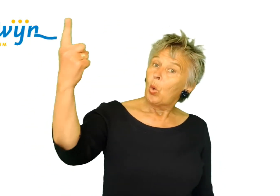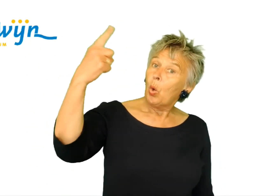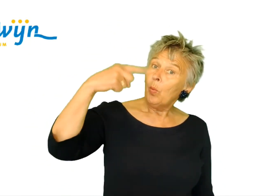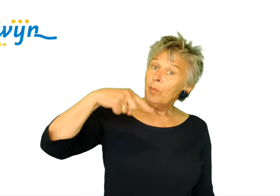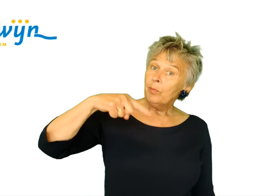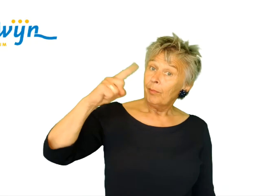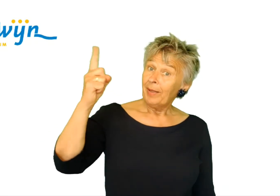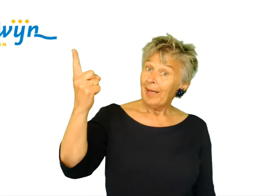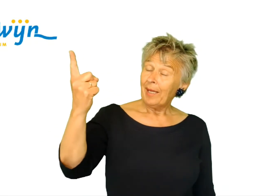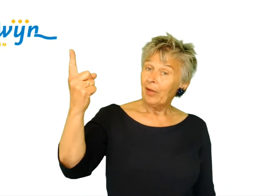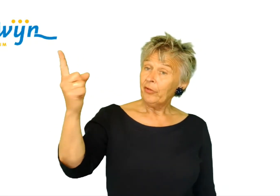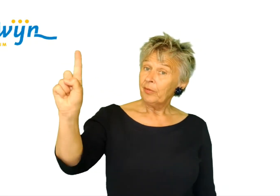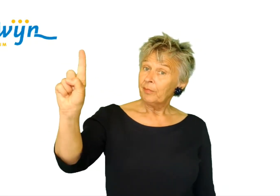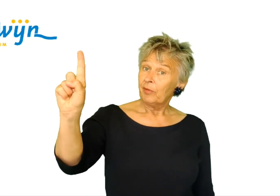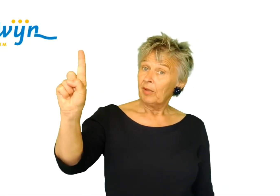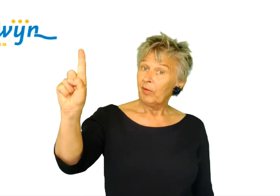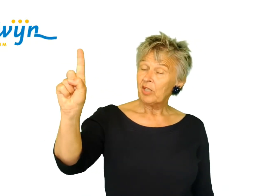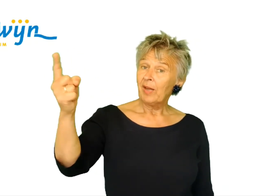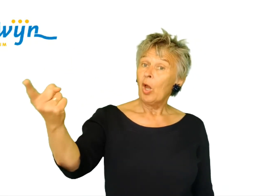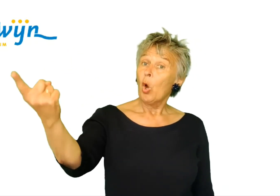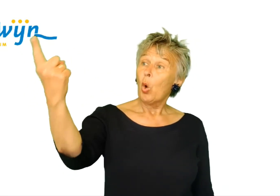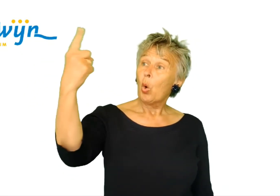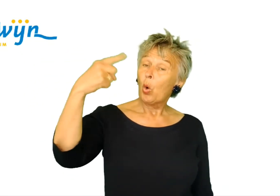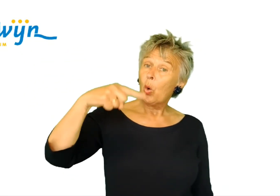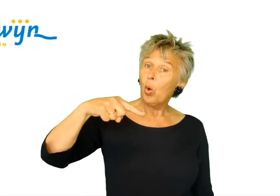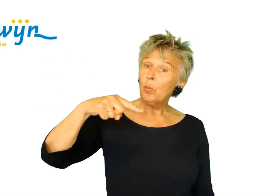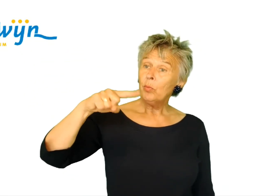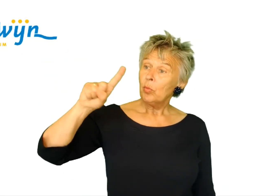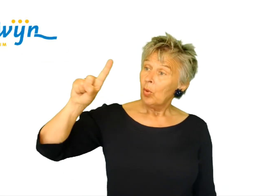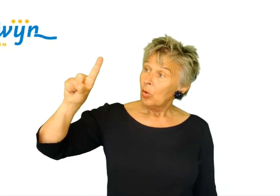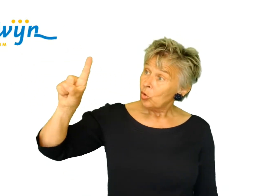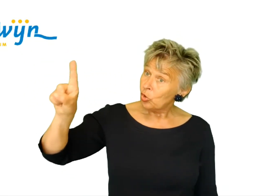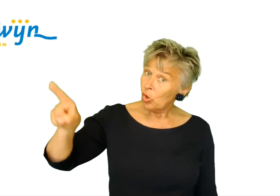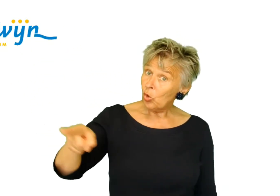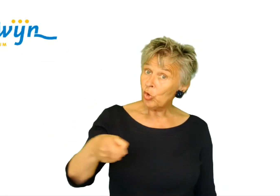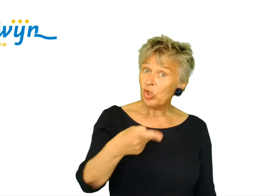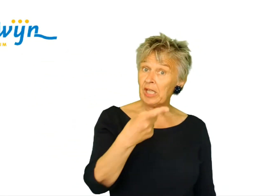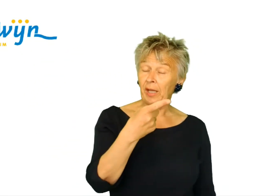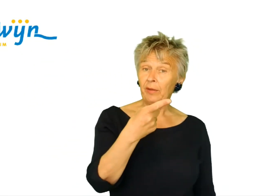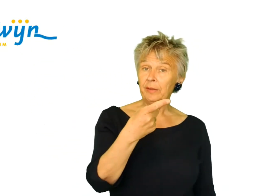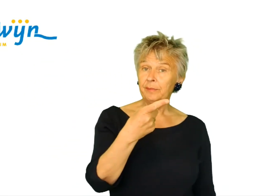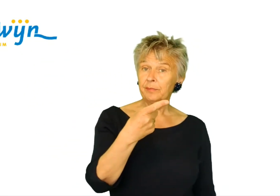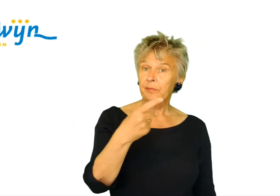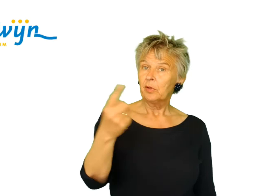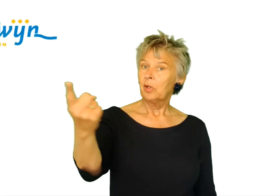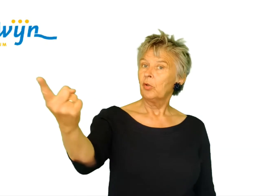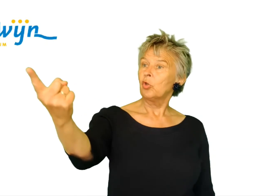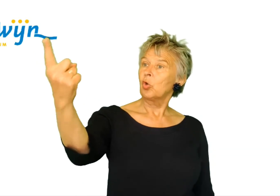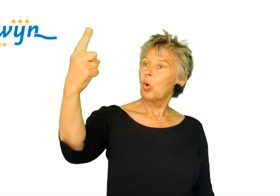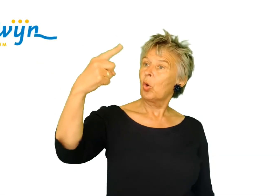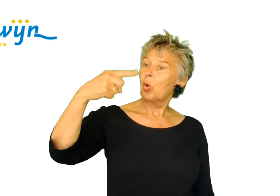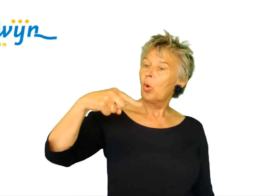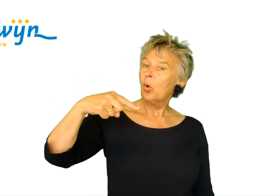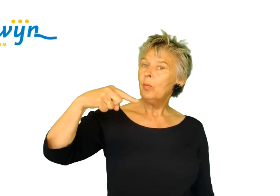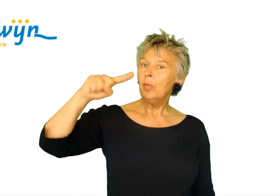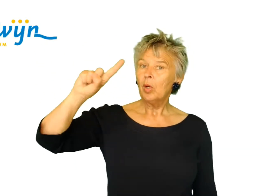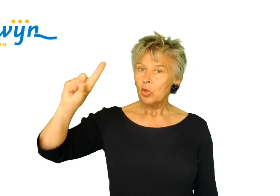Kom met de ene hand. Vingers weg. Kom zo snel. Dus kom